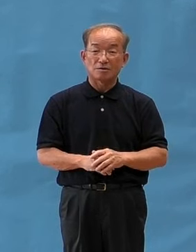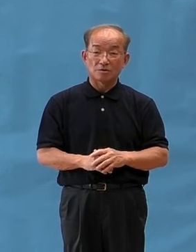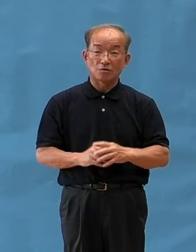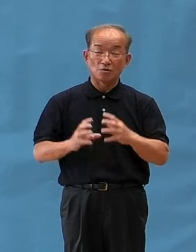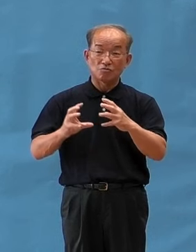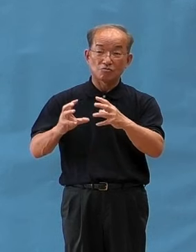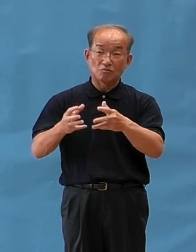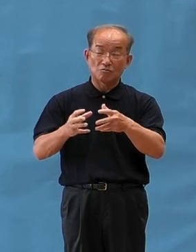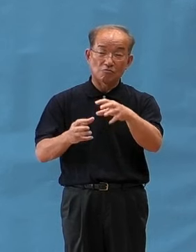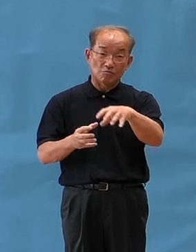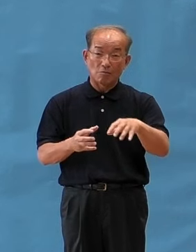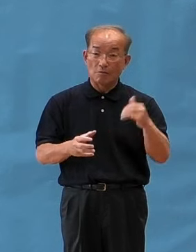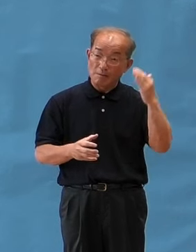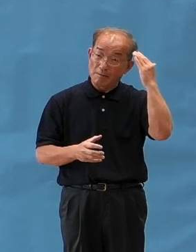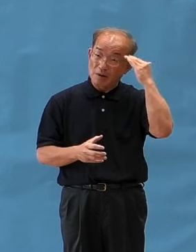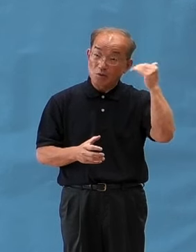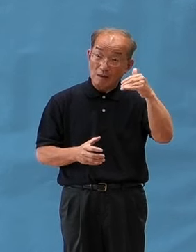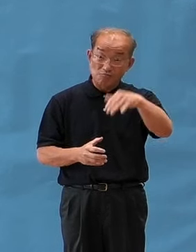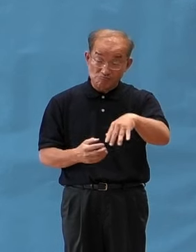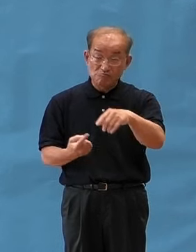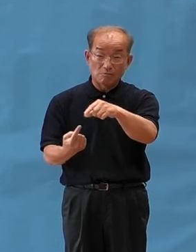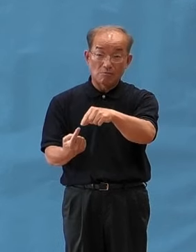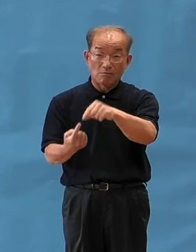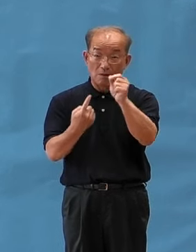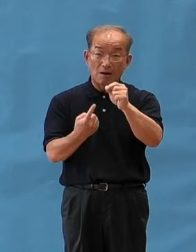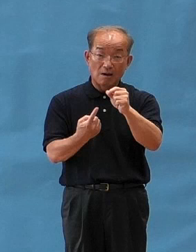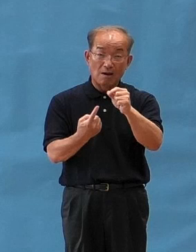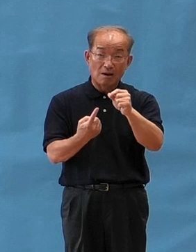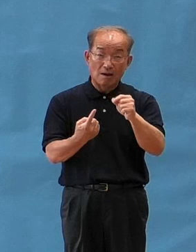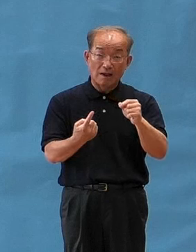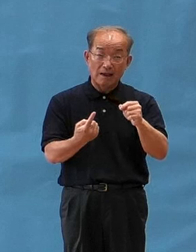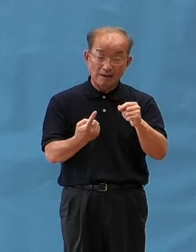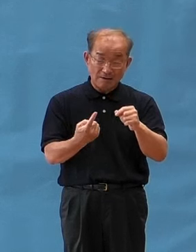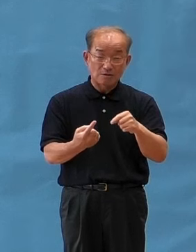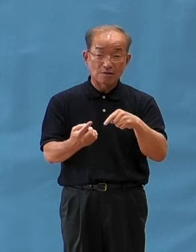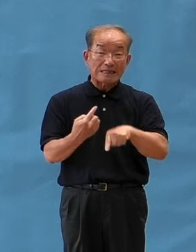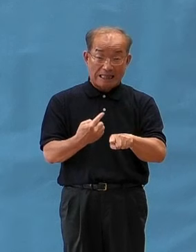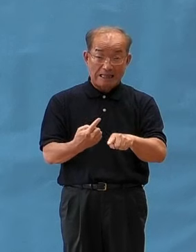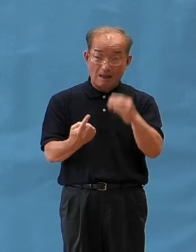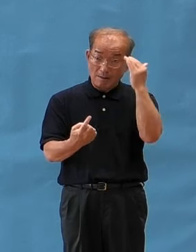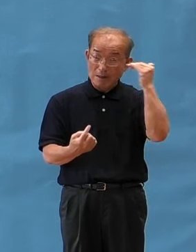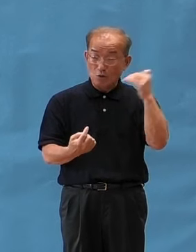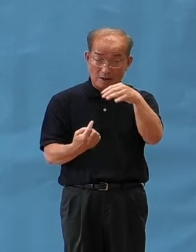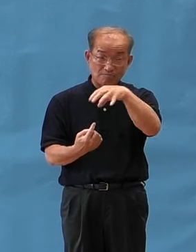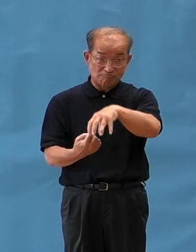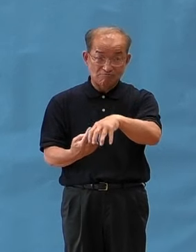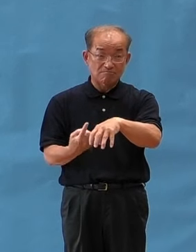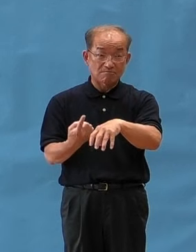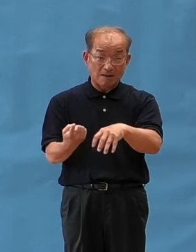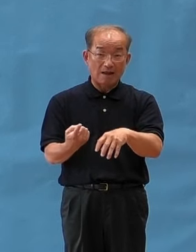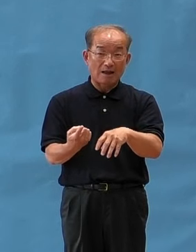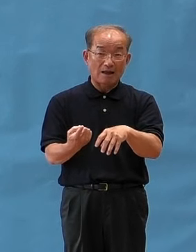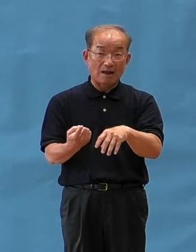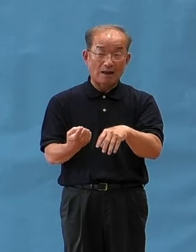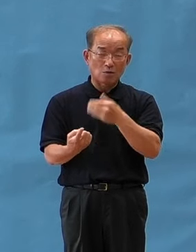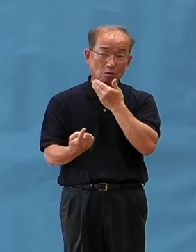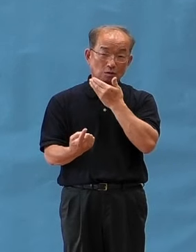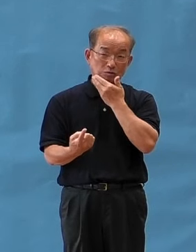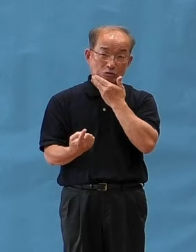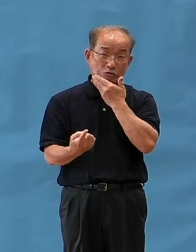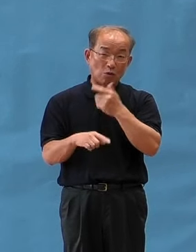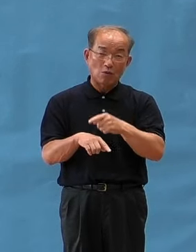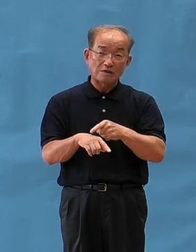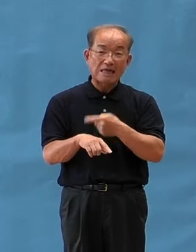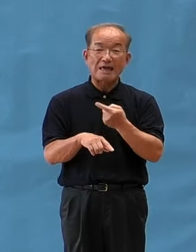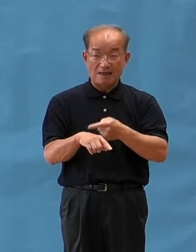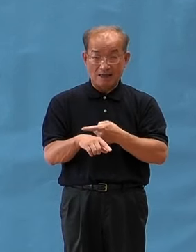中で、やっぱりこのベトナムとのチャーター便をこう定期化を目指すっていう、なぜこうベトナムかなのかっていうところと、その重要性っていうのはやっぱり知事として